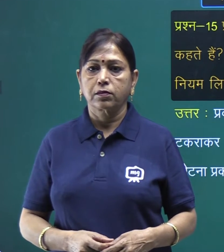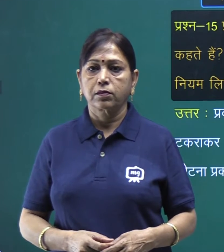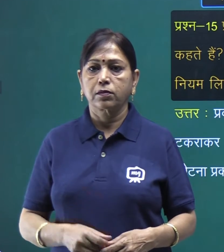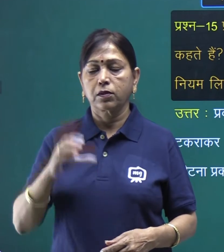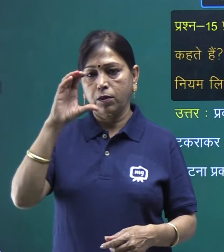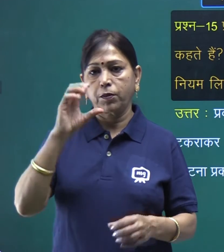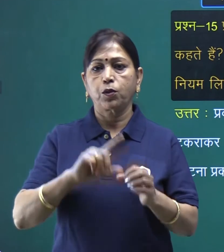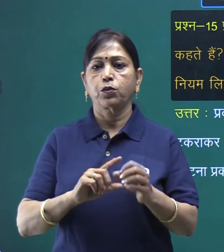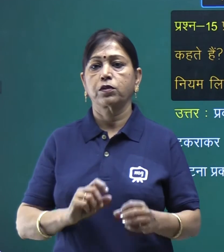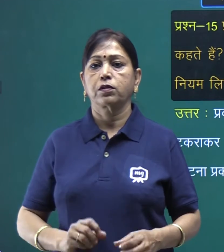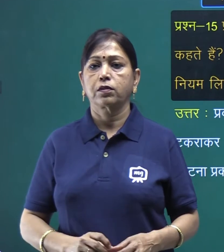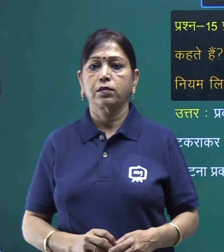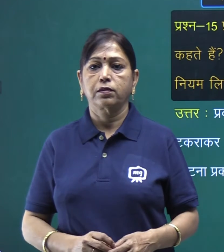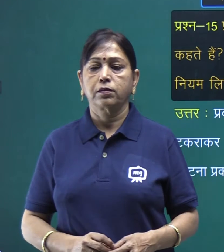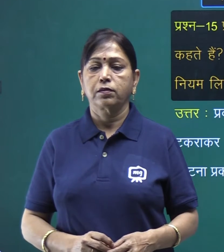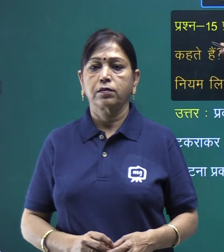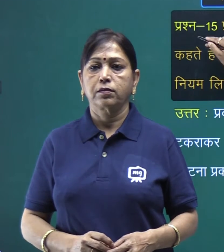निबंधात्मक प्रश्न